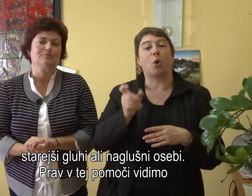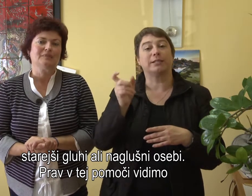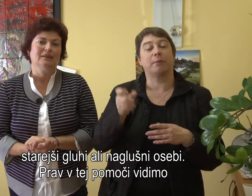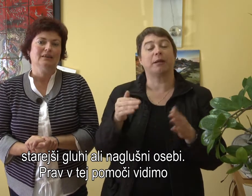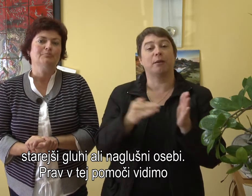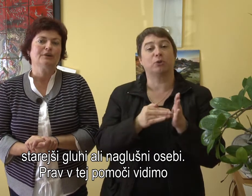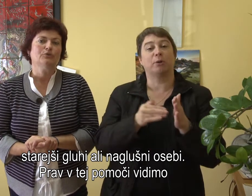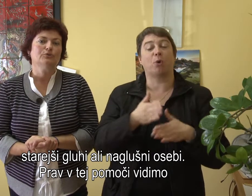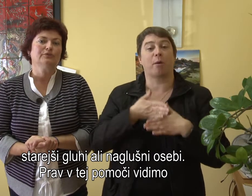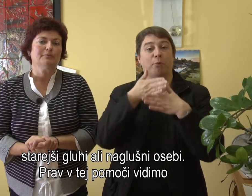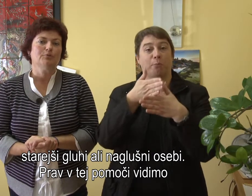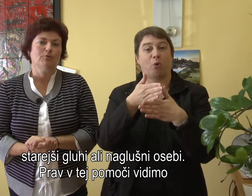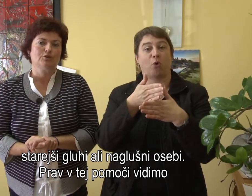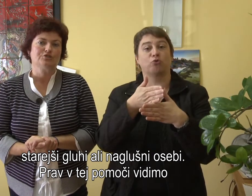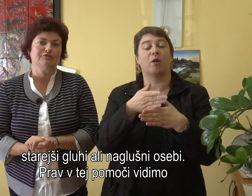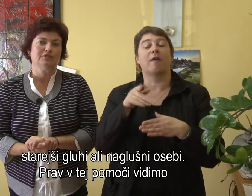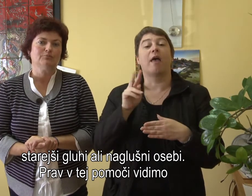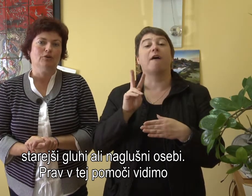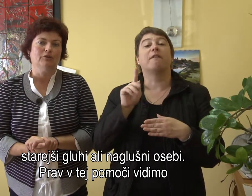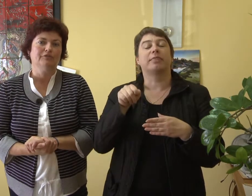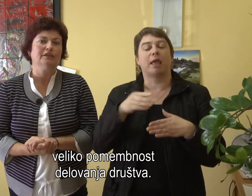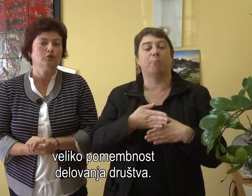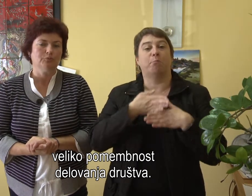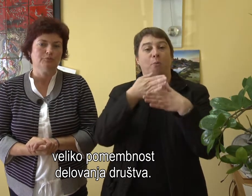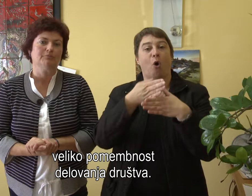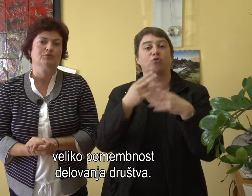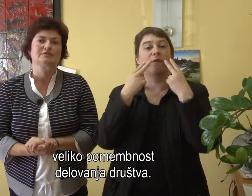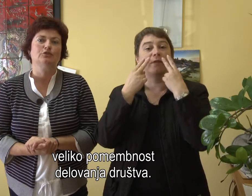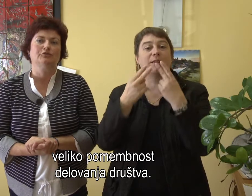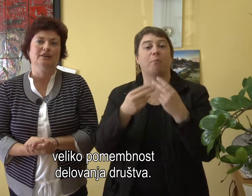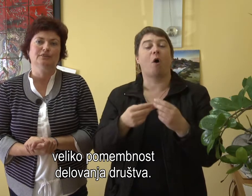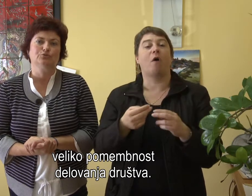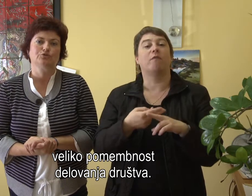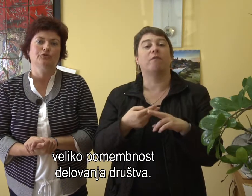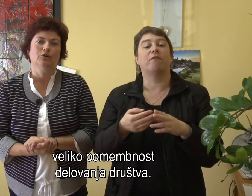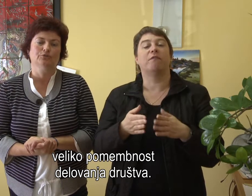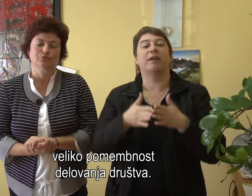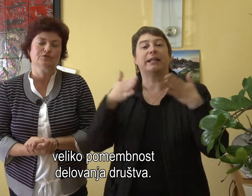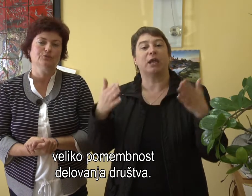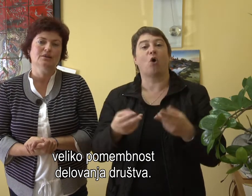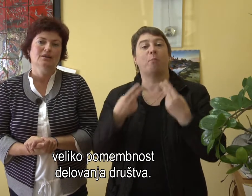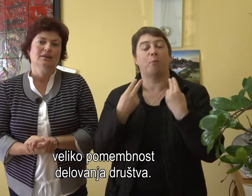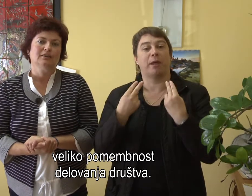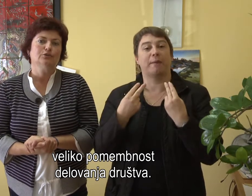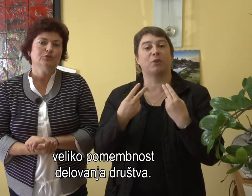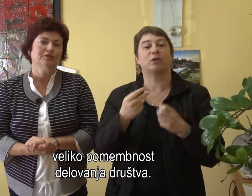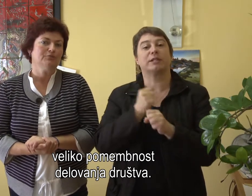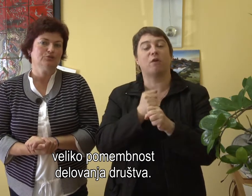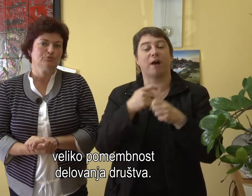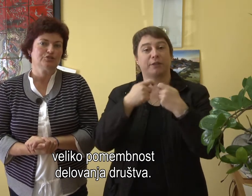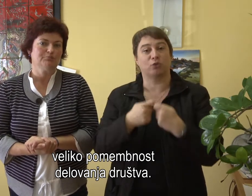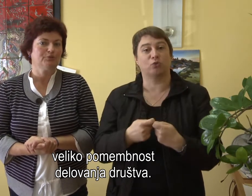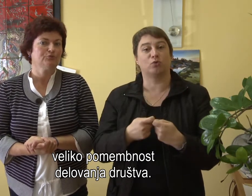pomoč. In prav v tej pomoči vidimo veliko pomembnost delovanja društev.